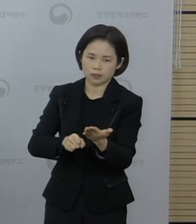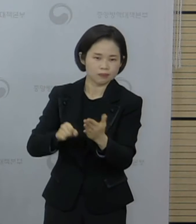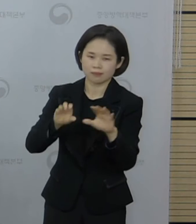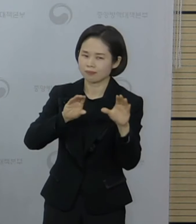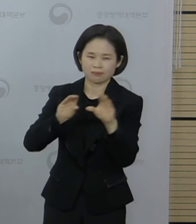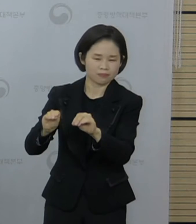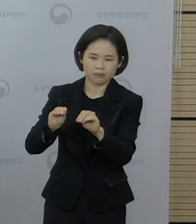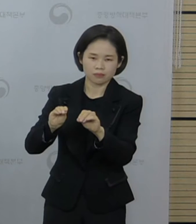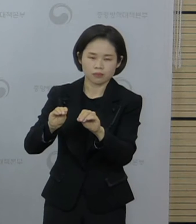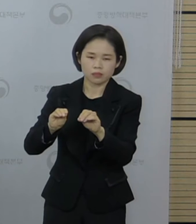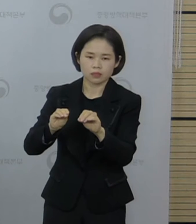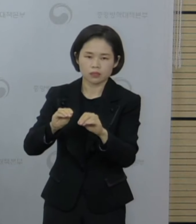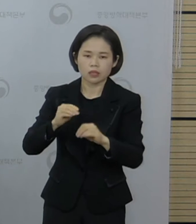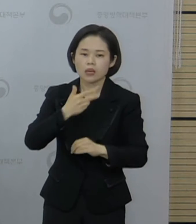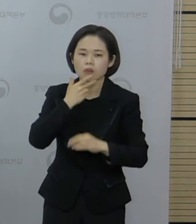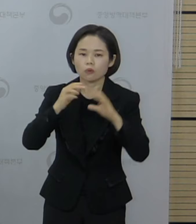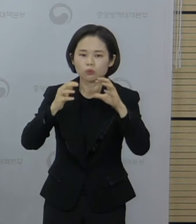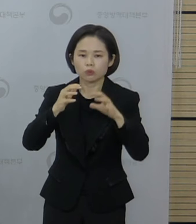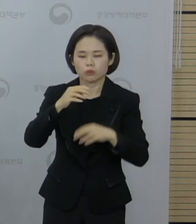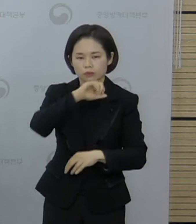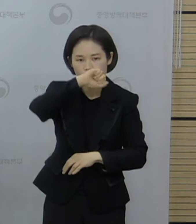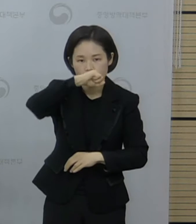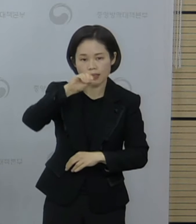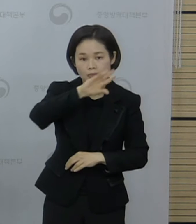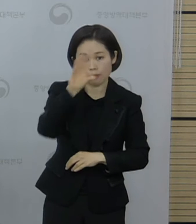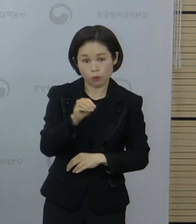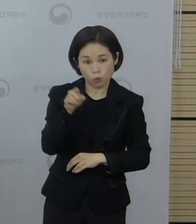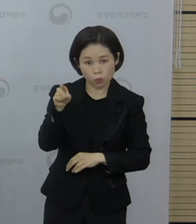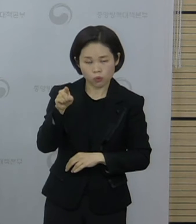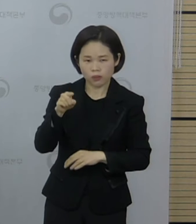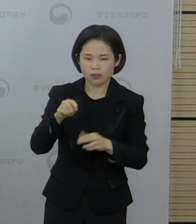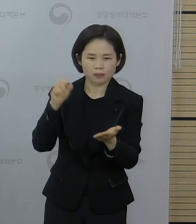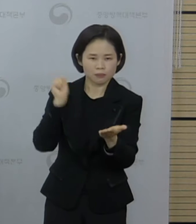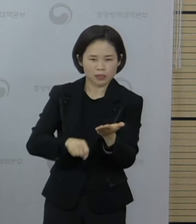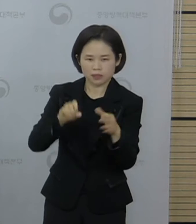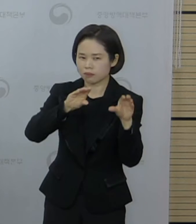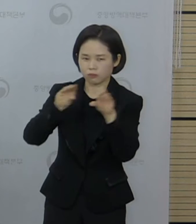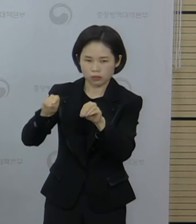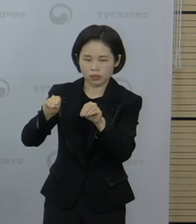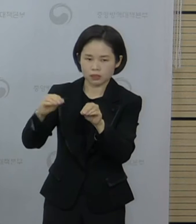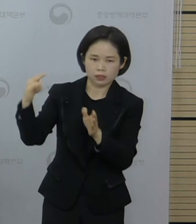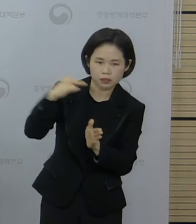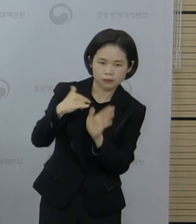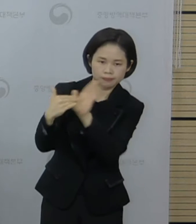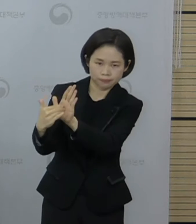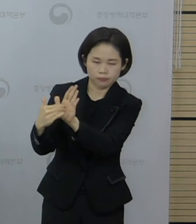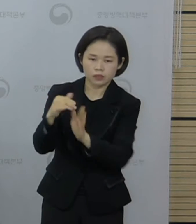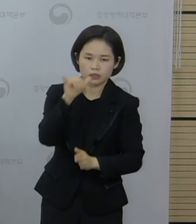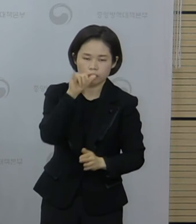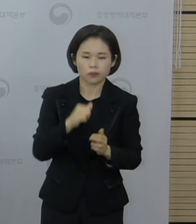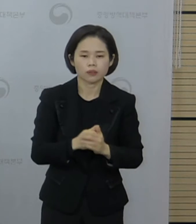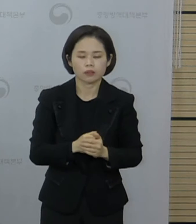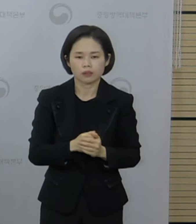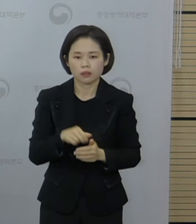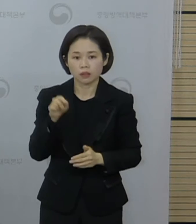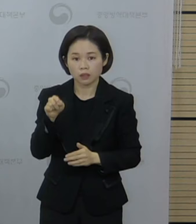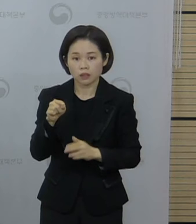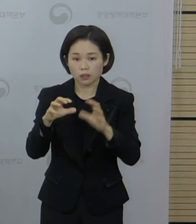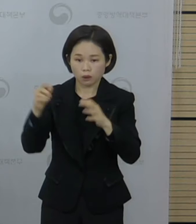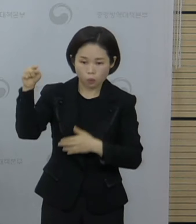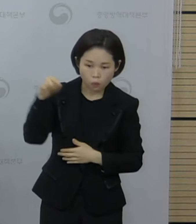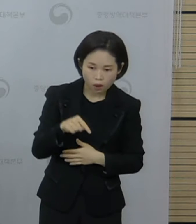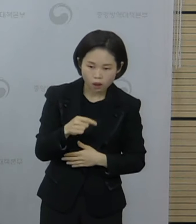영국 및 남아공의 대해서 실시할 고 있습니다 동시에 팍치 인자에 대해서는 변이